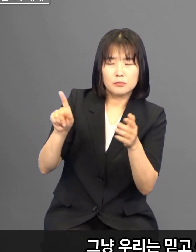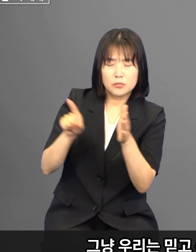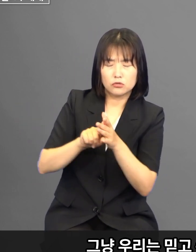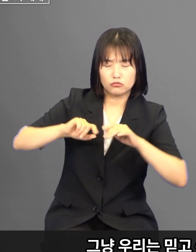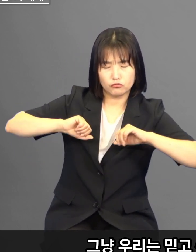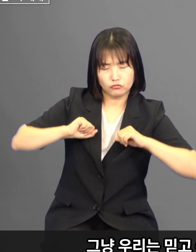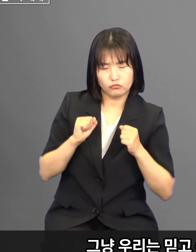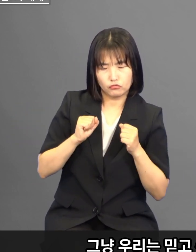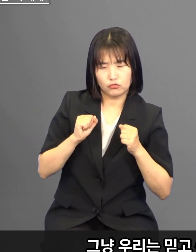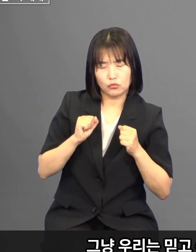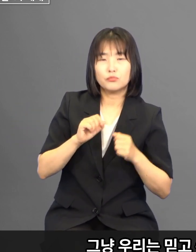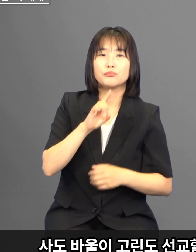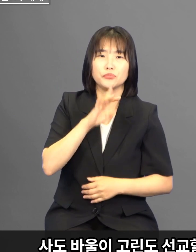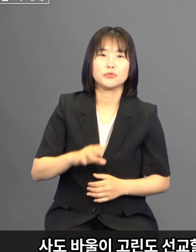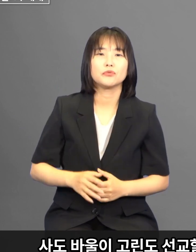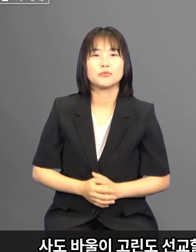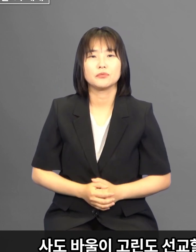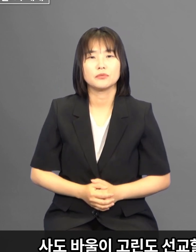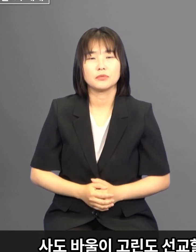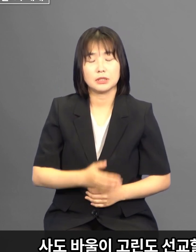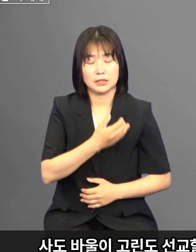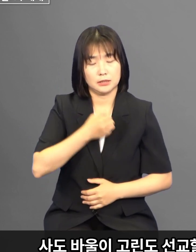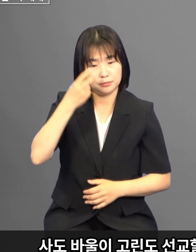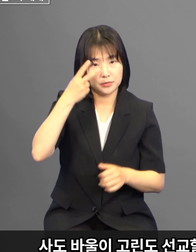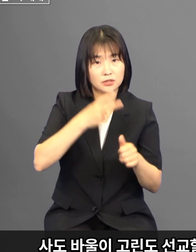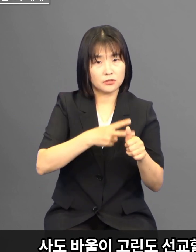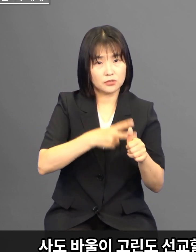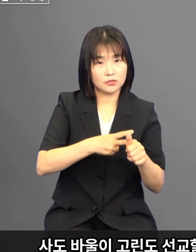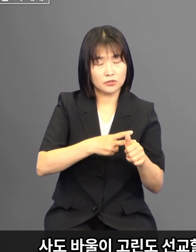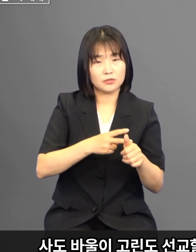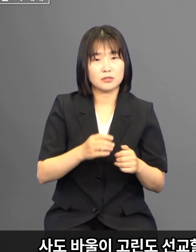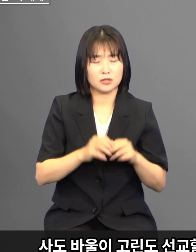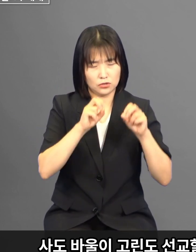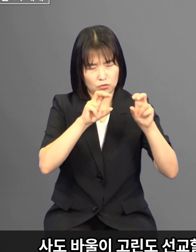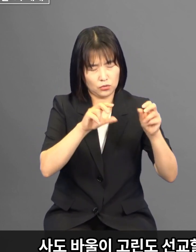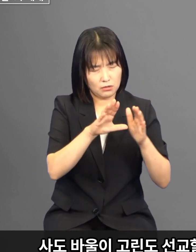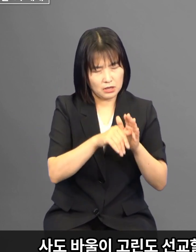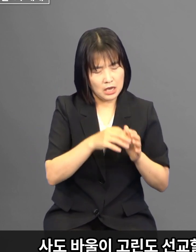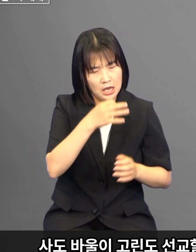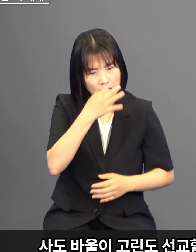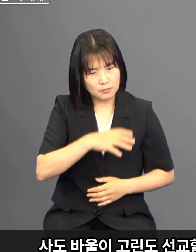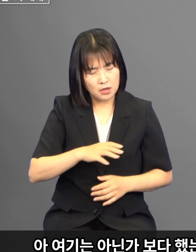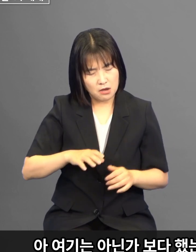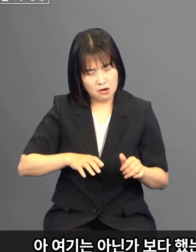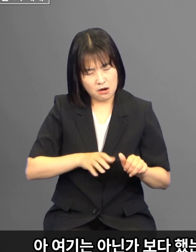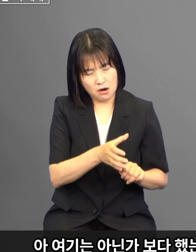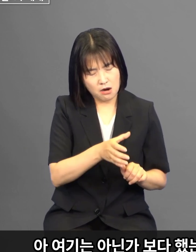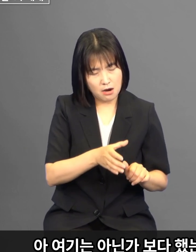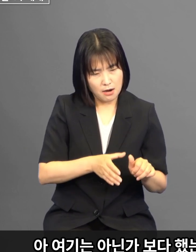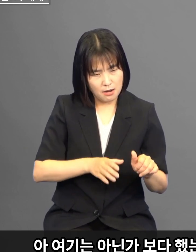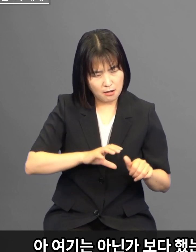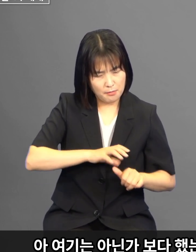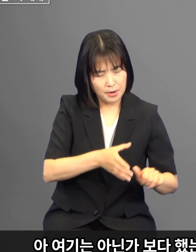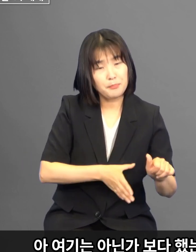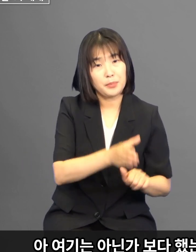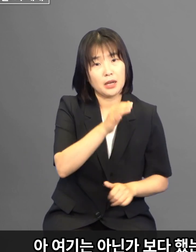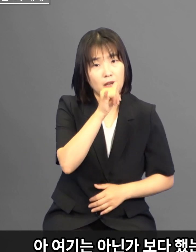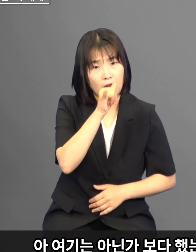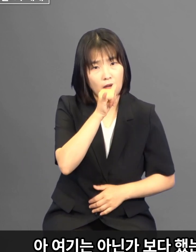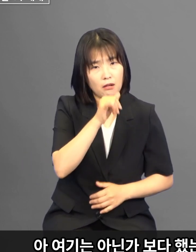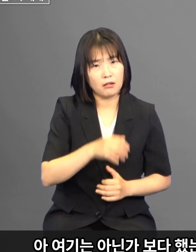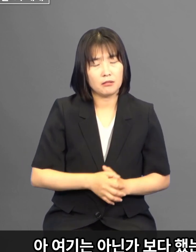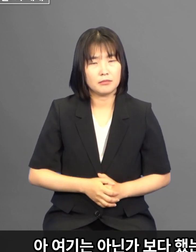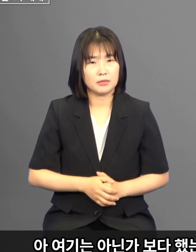순종으로 가면 되는 것입니다. 사도 바울이 고린도 선교할 때도 참 힘들었죠. 박해가 있었어요. 아, 여기는 아닌가 보다 했는데